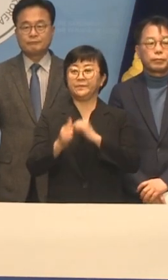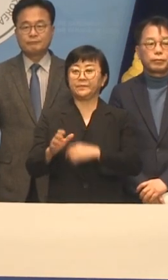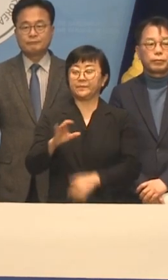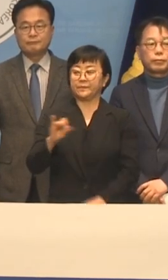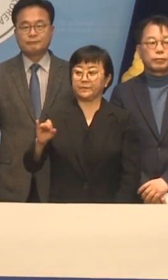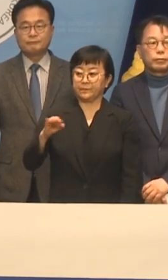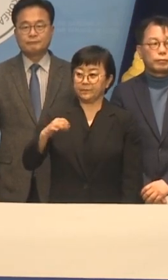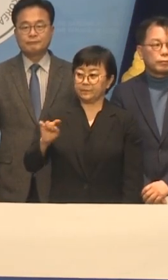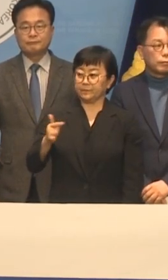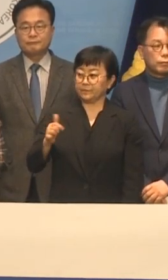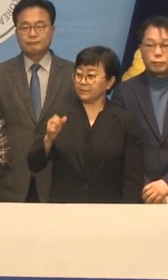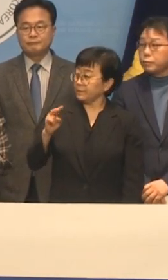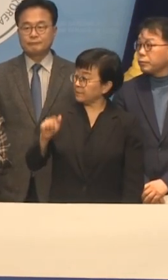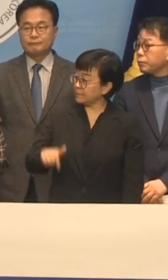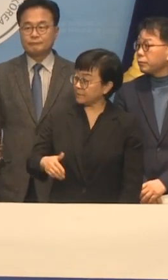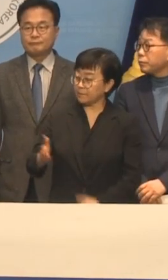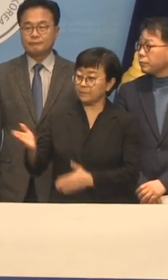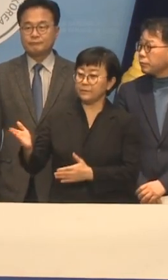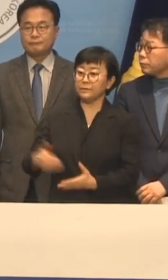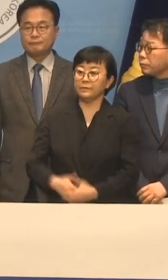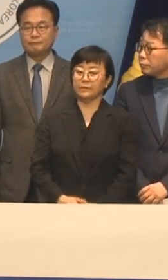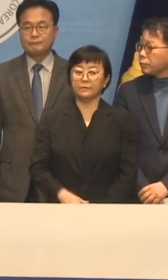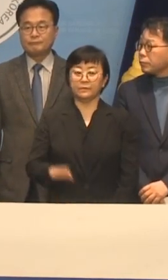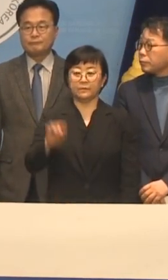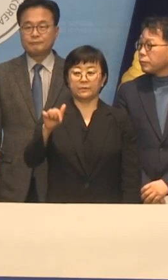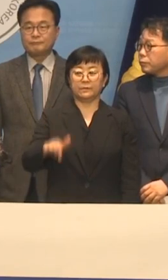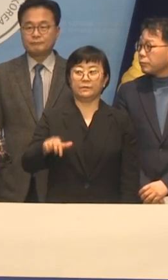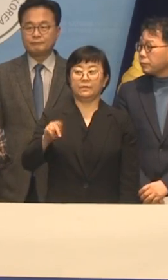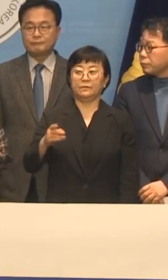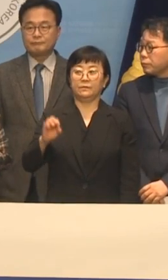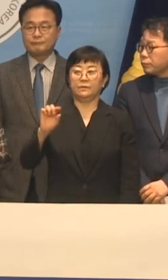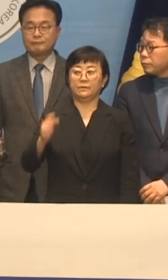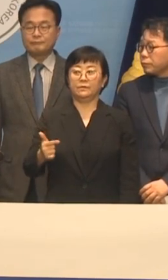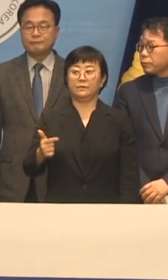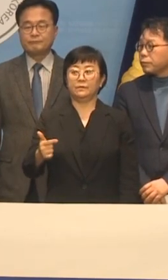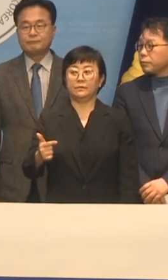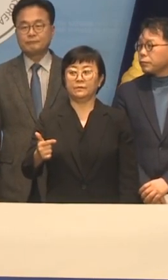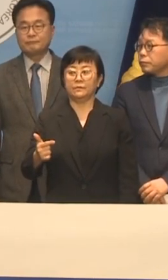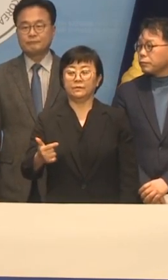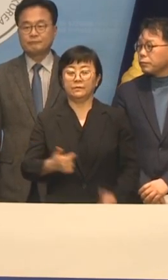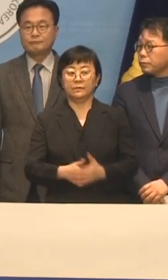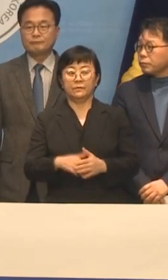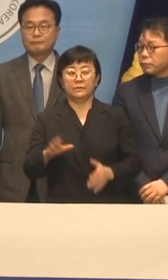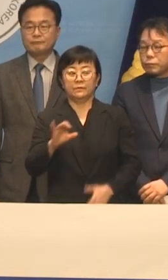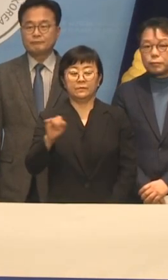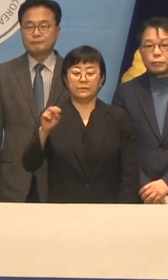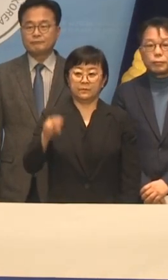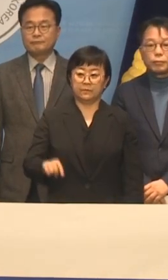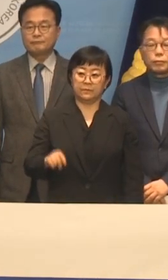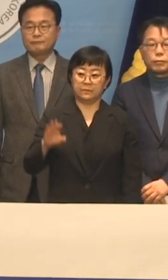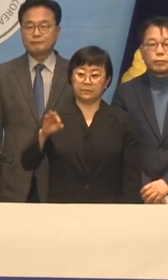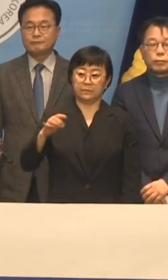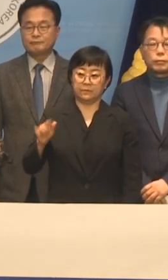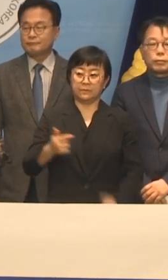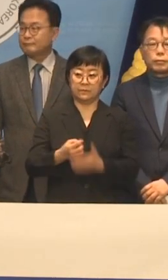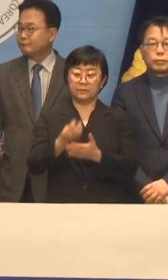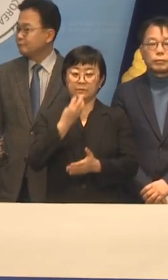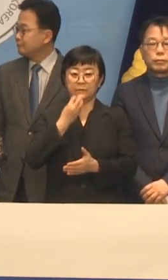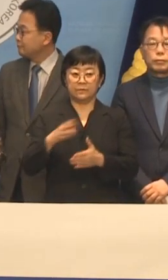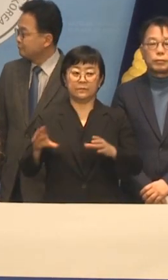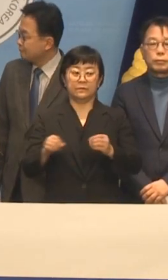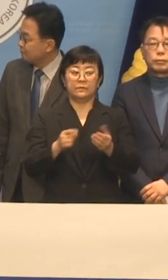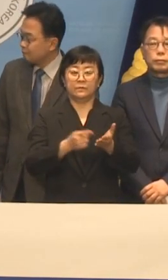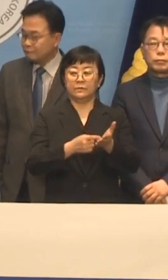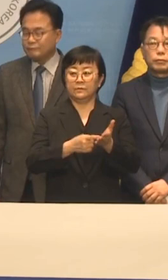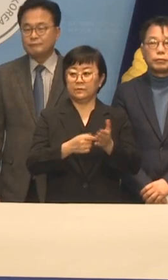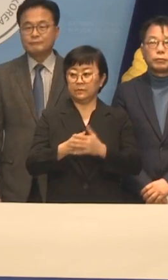이원혁 대변인입니다. 제 오른쪽으로는 백종훈 대변인이십니다. 네, 그리고 이주원 서울 사무총장이십니다.